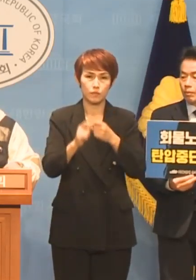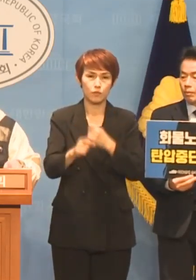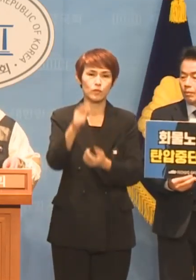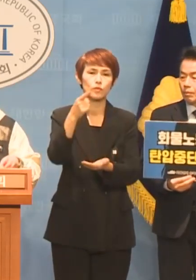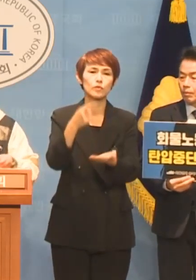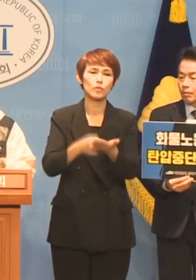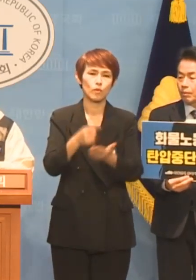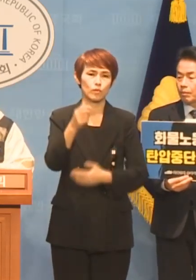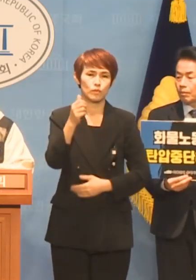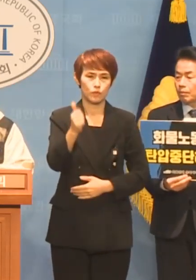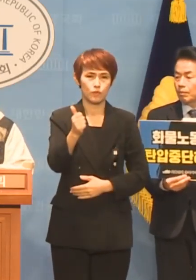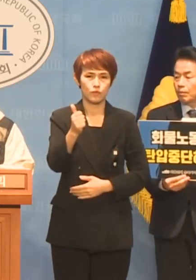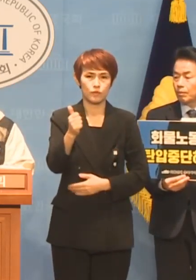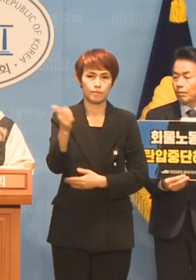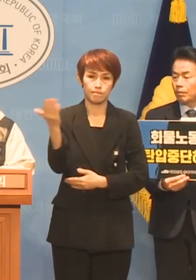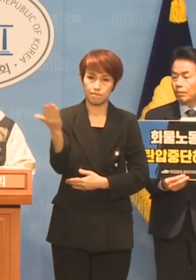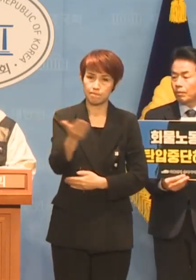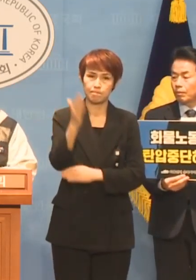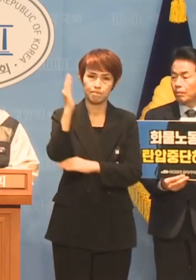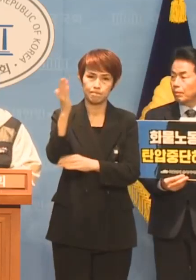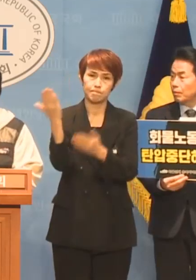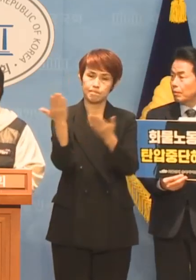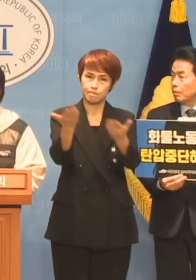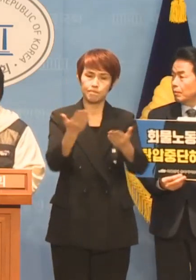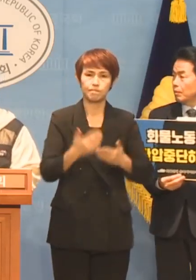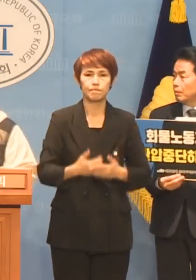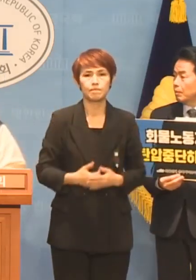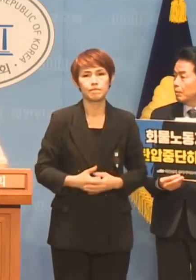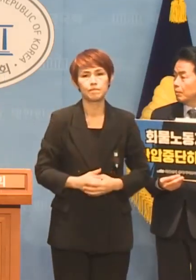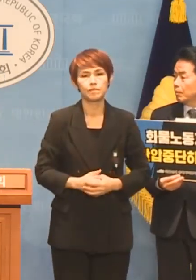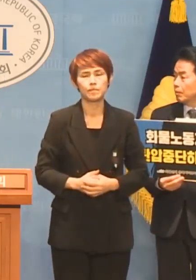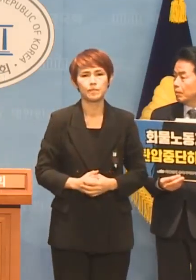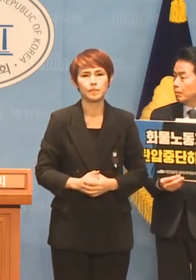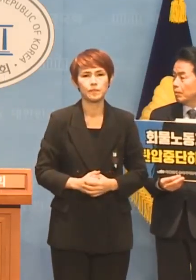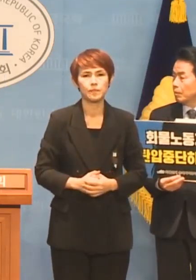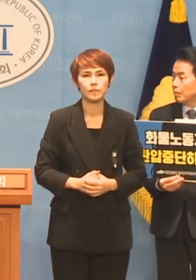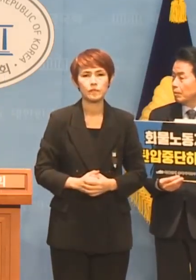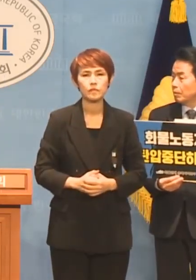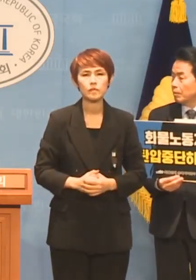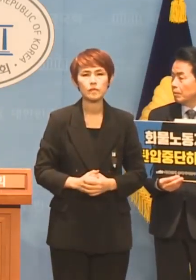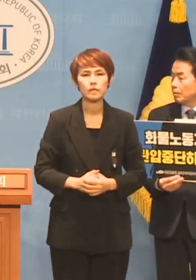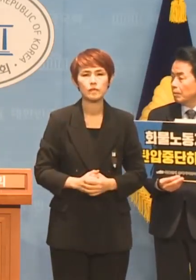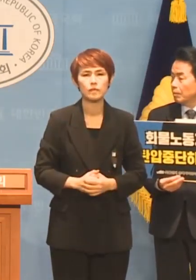정기남 동지를 모시고 현장 발언을 들어보도록 하겠습니다.